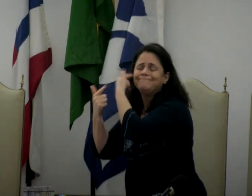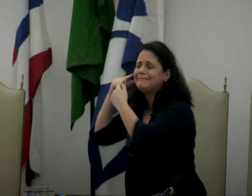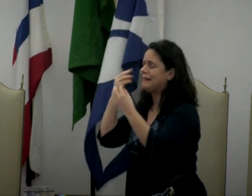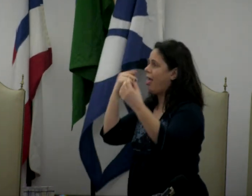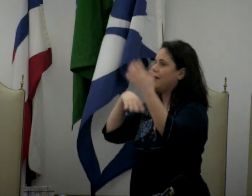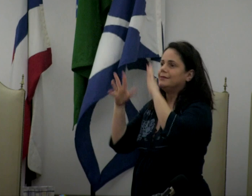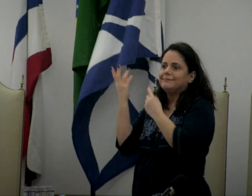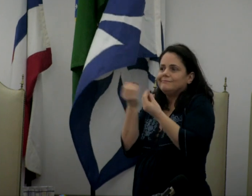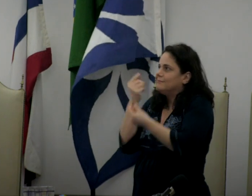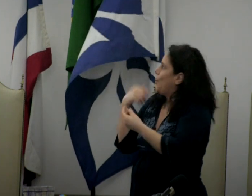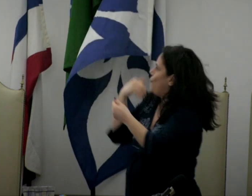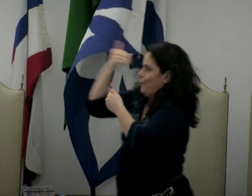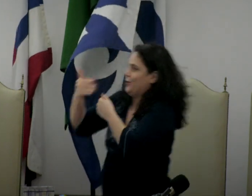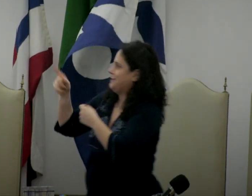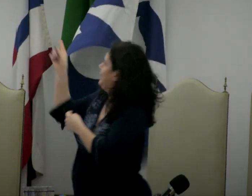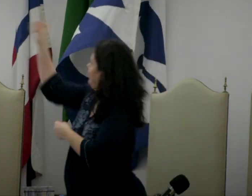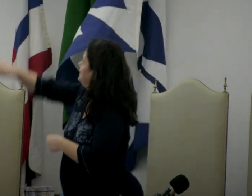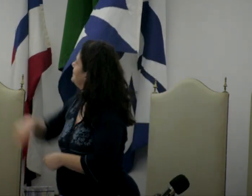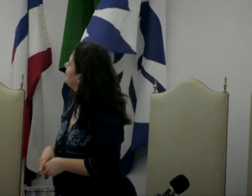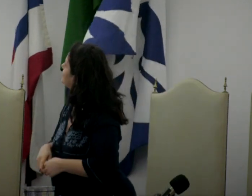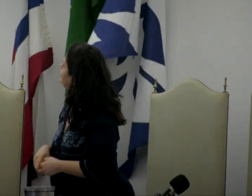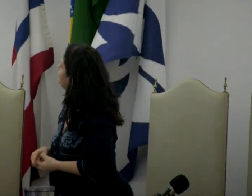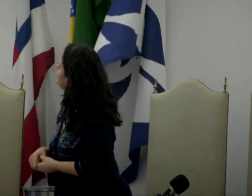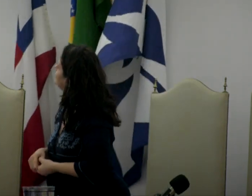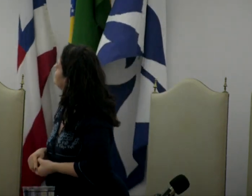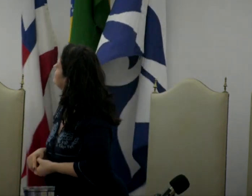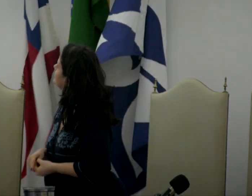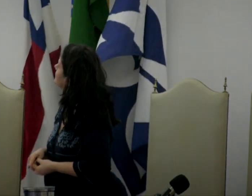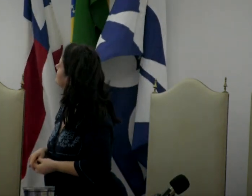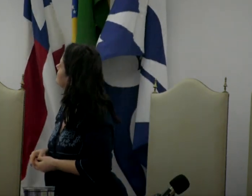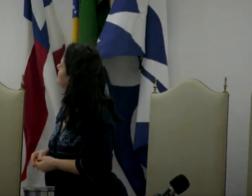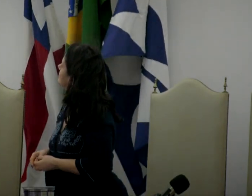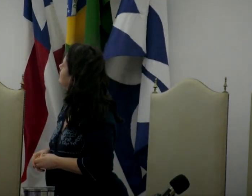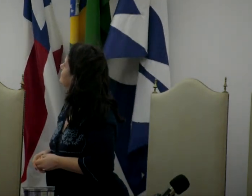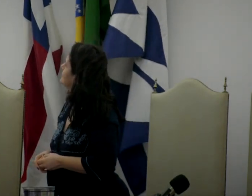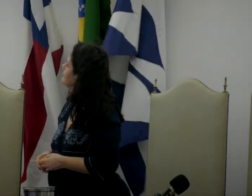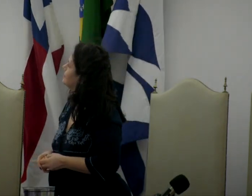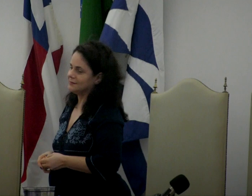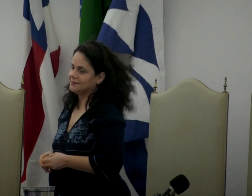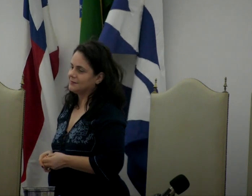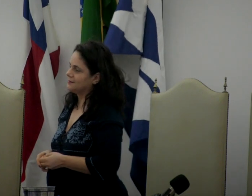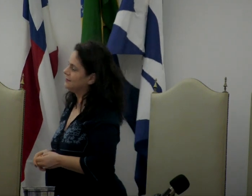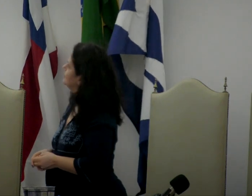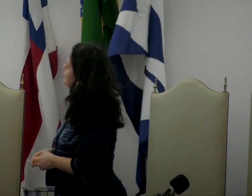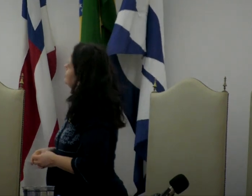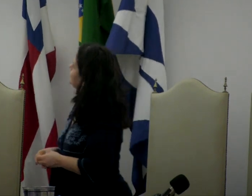E o Arlan Lane explica que ele fez diversas experiências com os surdos. Pode passar.